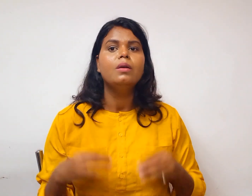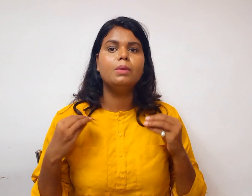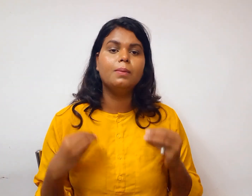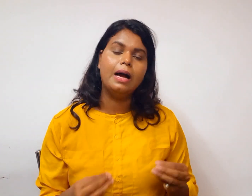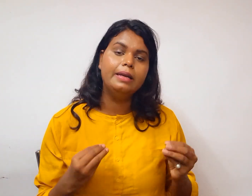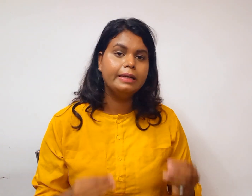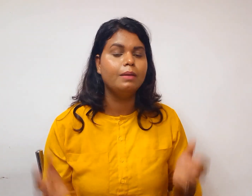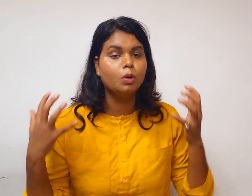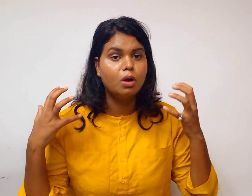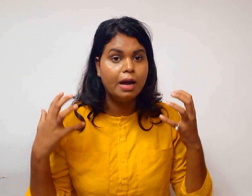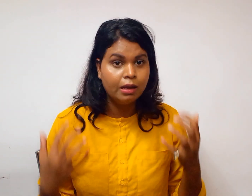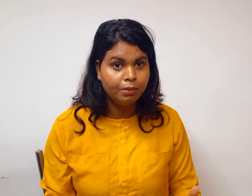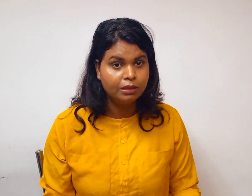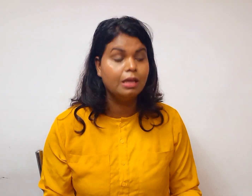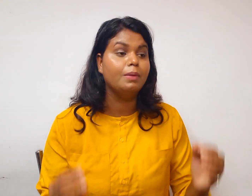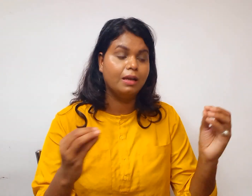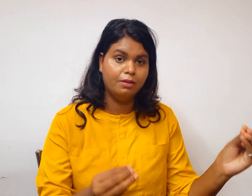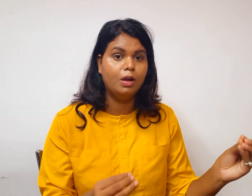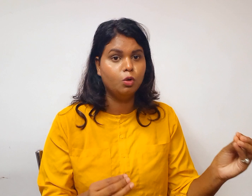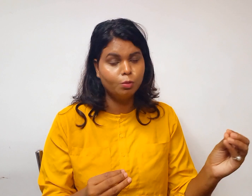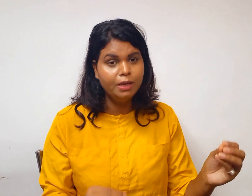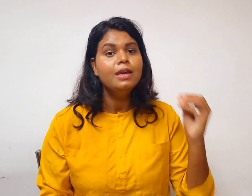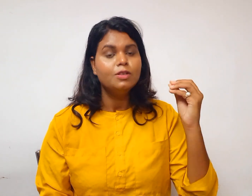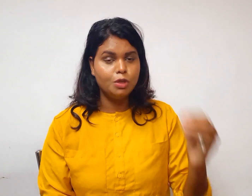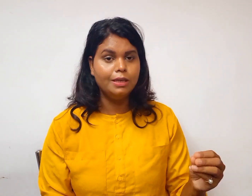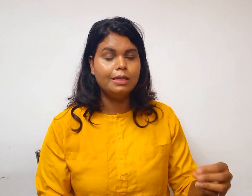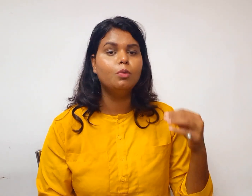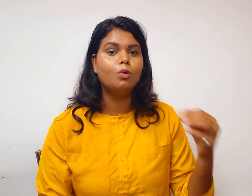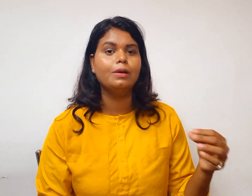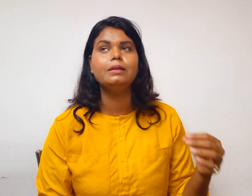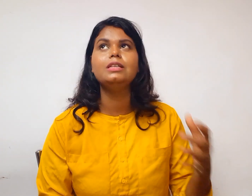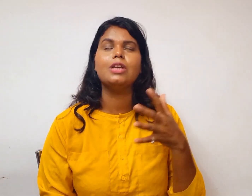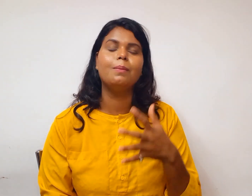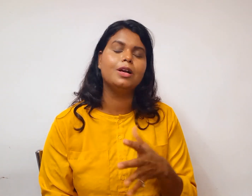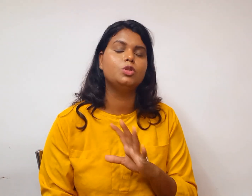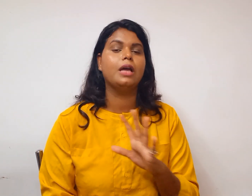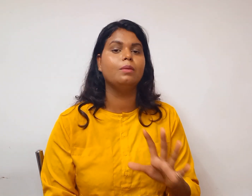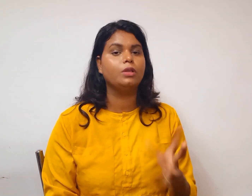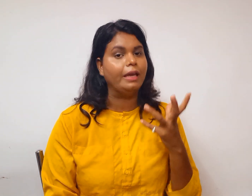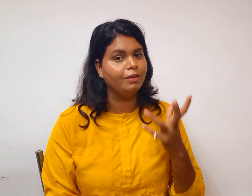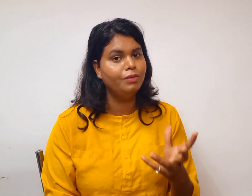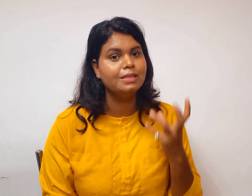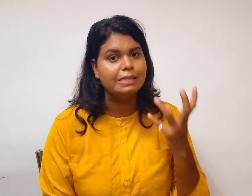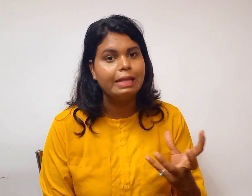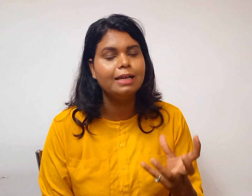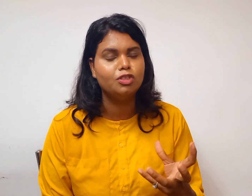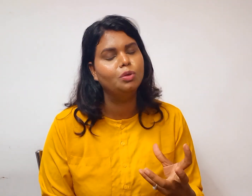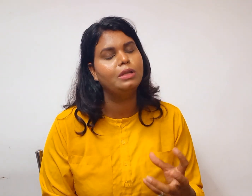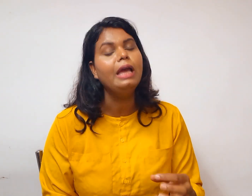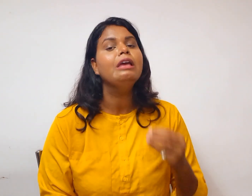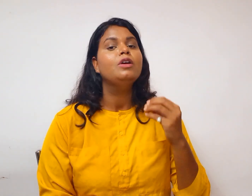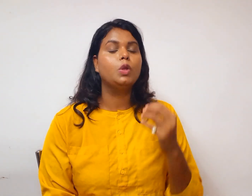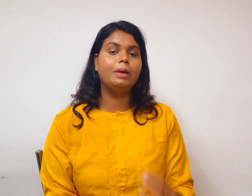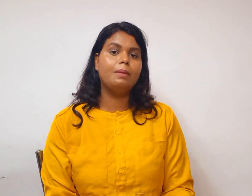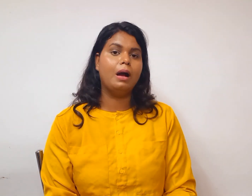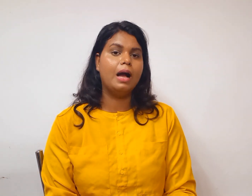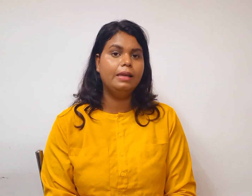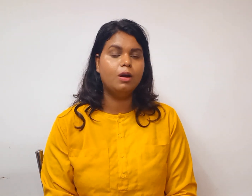मतलब खाने के टाइम मेरे को खाना मंगता है, मेरे घर वालों को भी चाहिए था, भूख लग रही थी, शाम का जो टाइम होता है इवनिंग स्नैक चाहिए होता है, तो मैंने मंगा लिया और